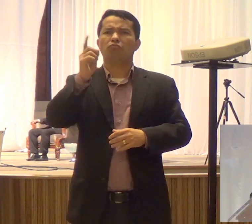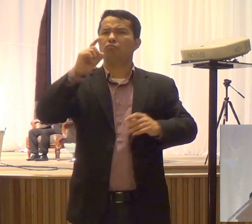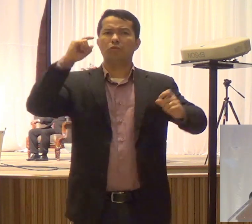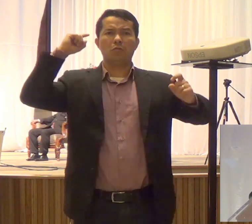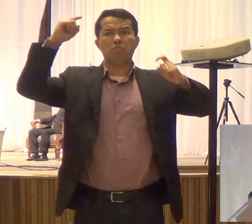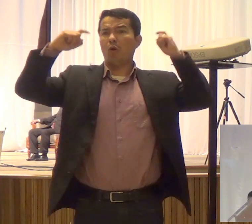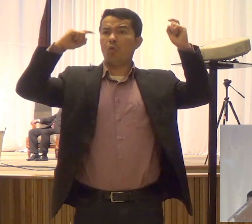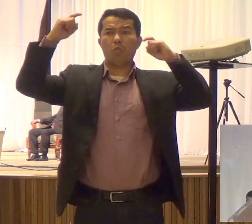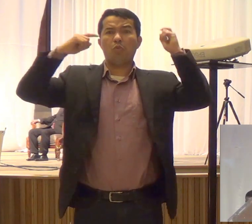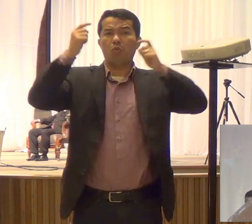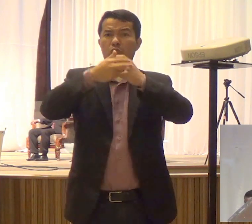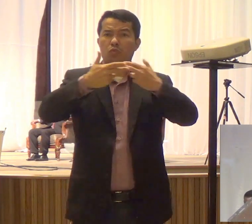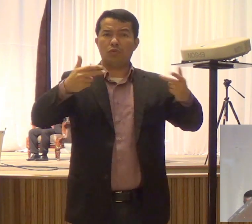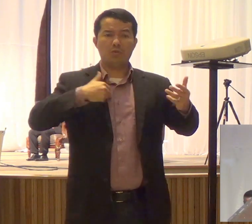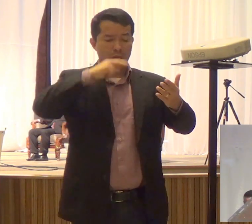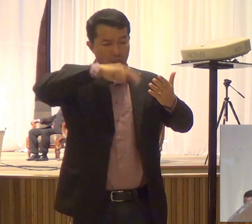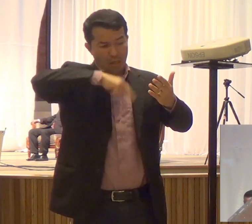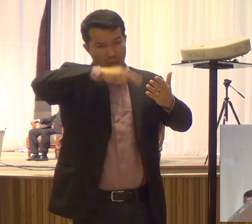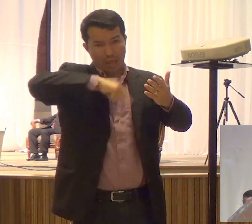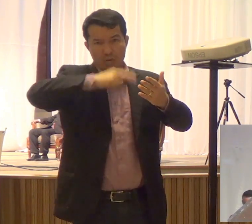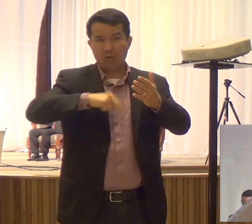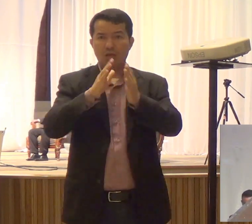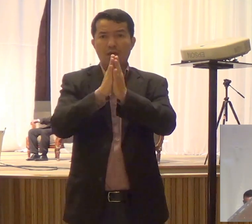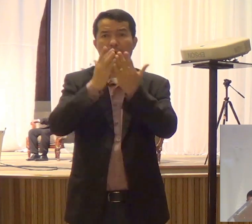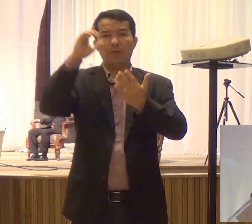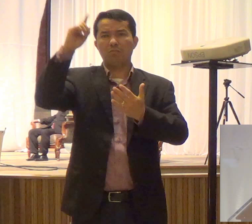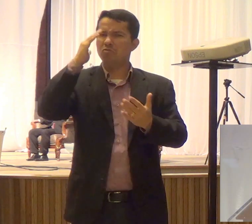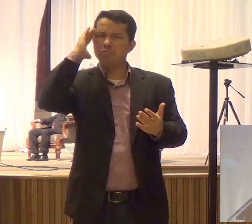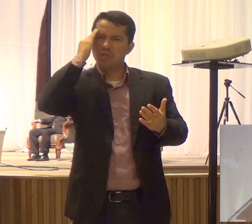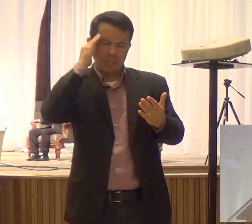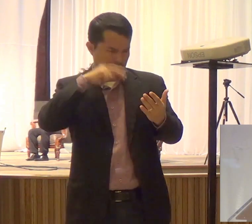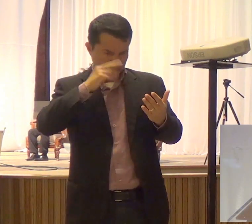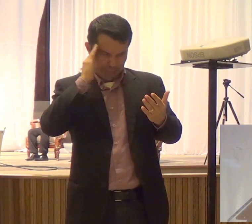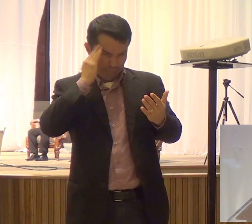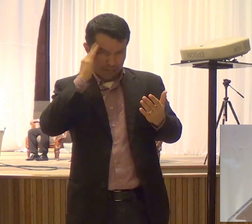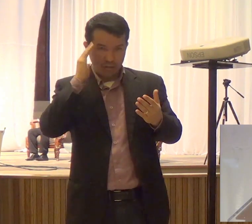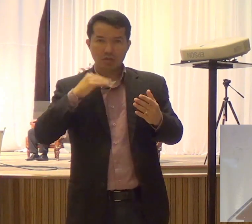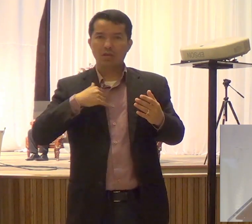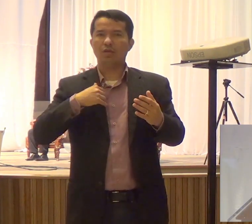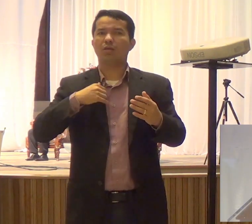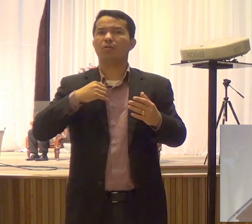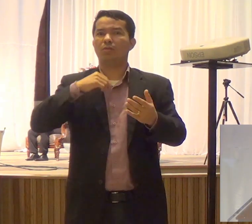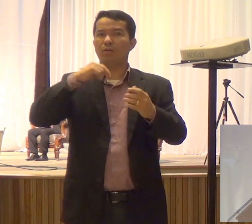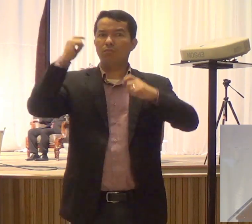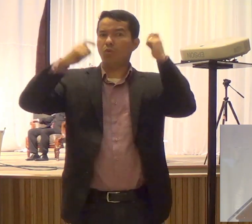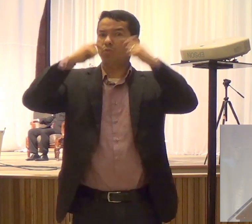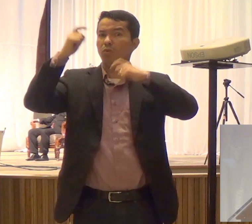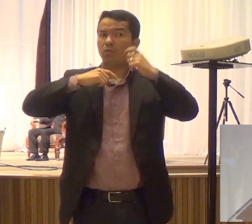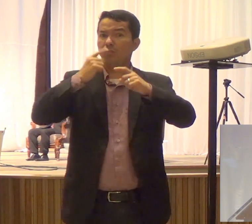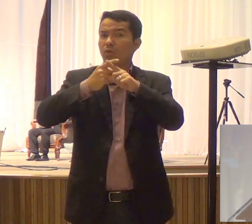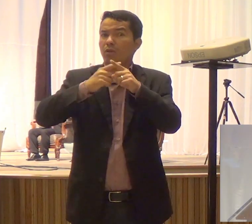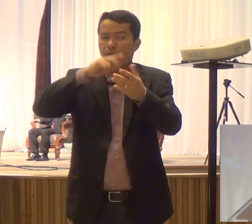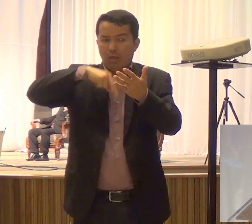que eu leio na Bíblia e não entendo. Eu me preocupo com aquelas que eu leio,